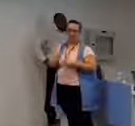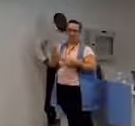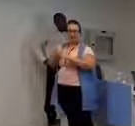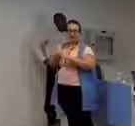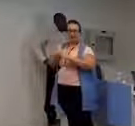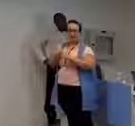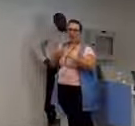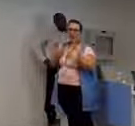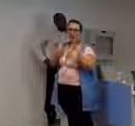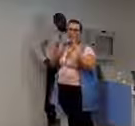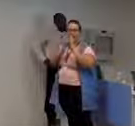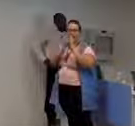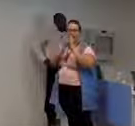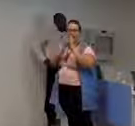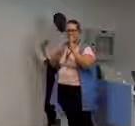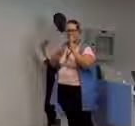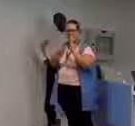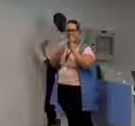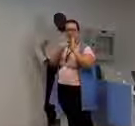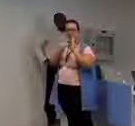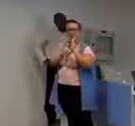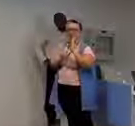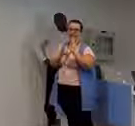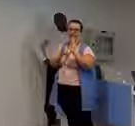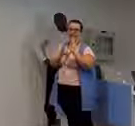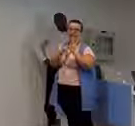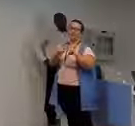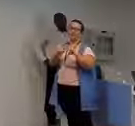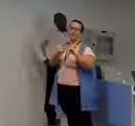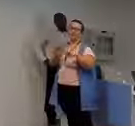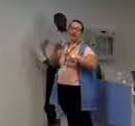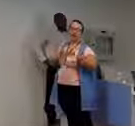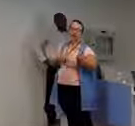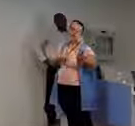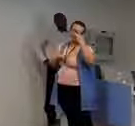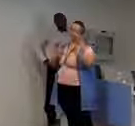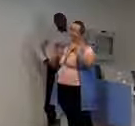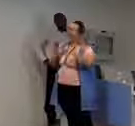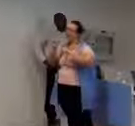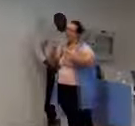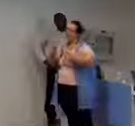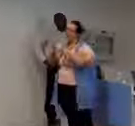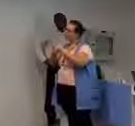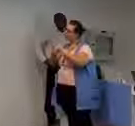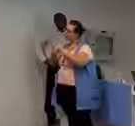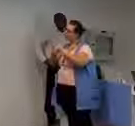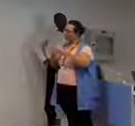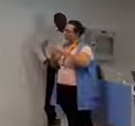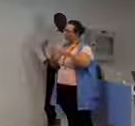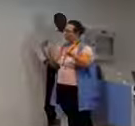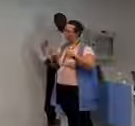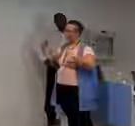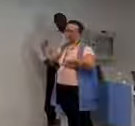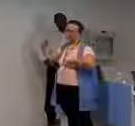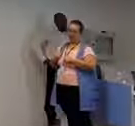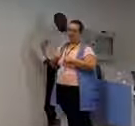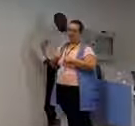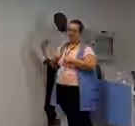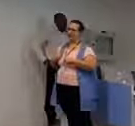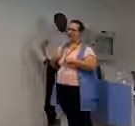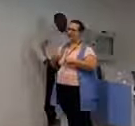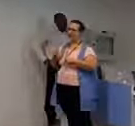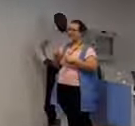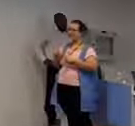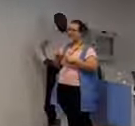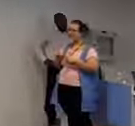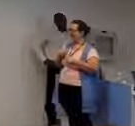vou seguir as especificações de mercado, para caso amanhã ou depois eu precise fazer uma modificação, alguma coisa, não seja um item especial que me leve a